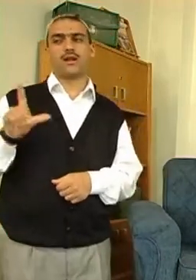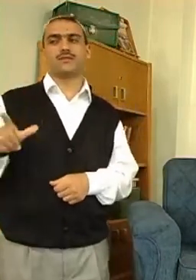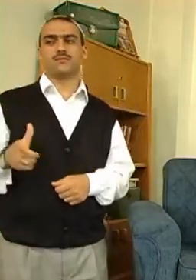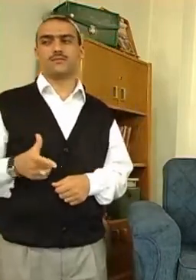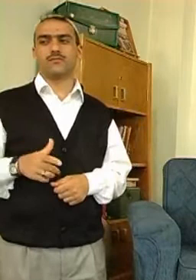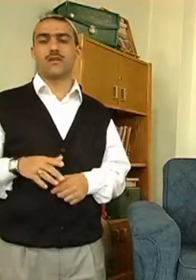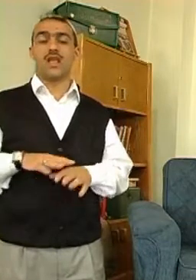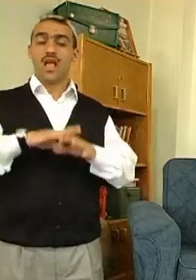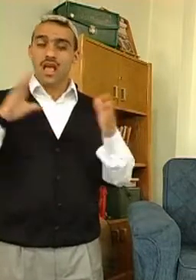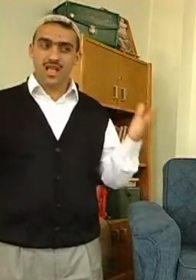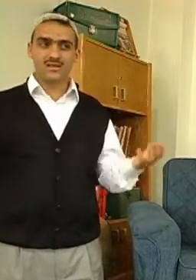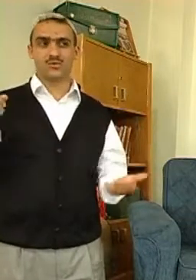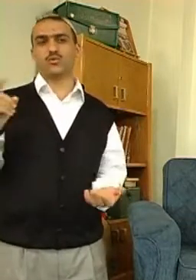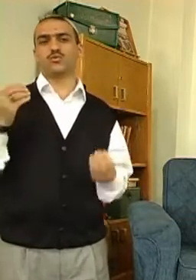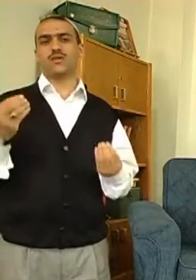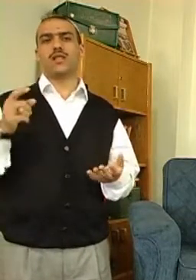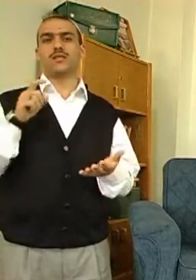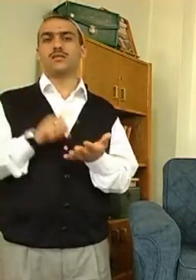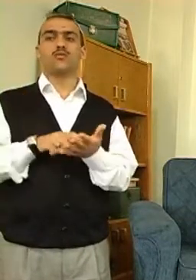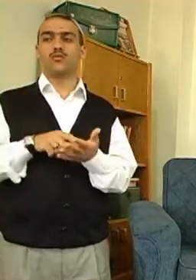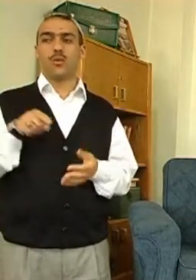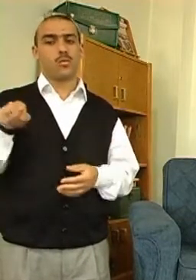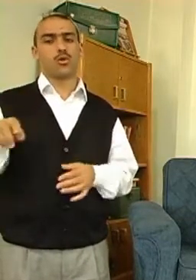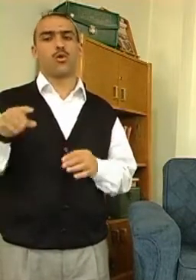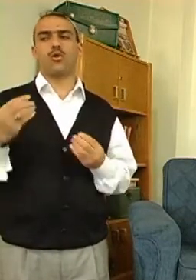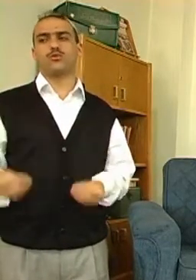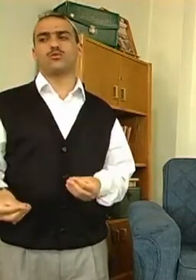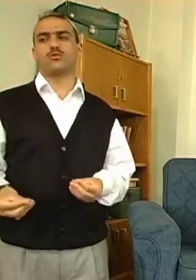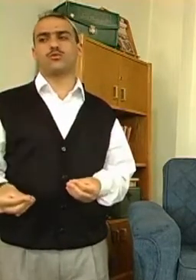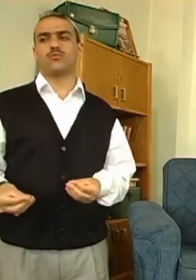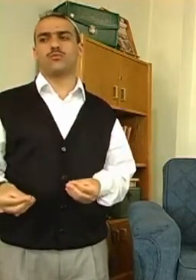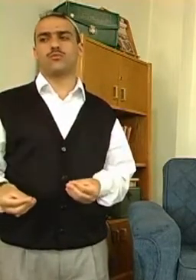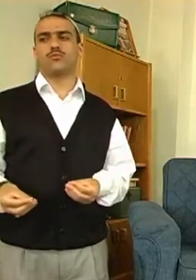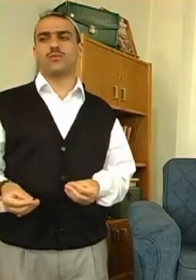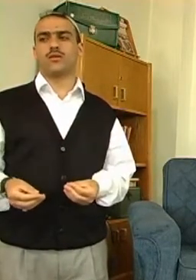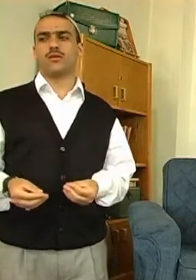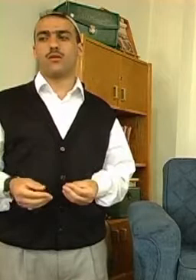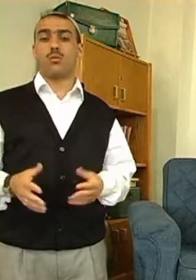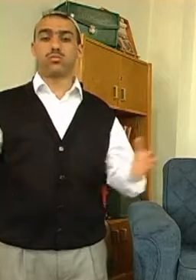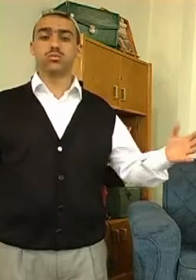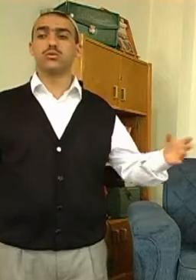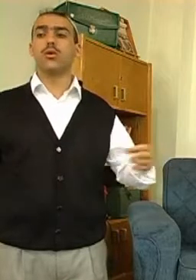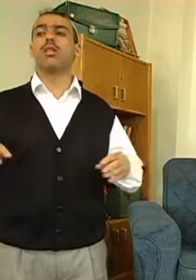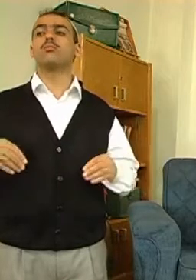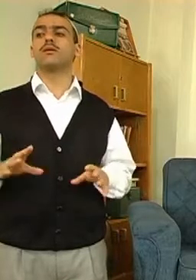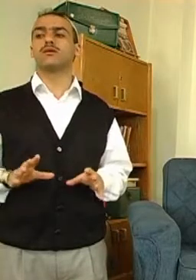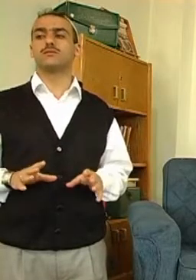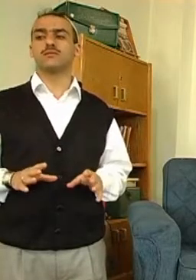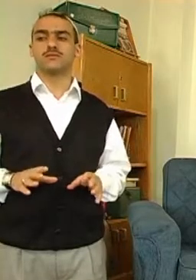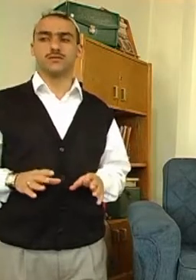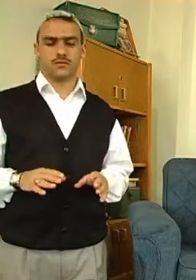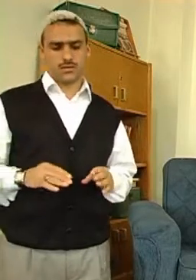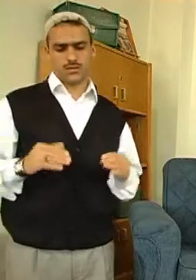bu tavuktur işte. Ama uçamıyor, uçsa tavuk olmaz. Uçsa kuş olur, sen onun tavuk